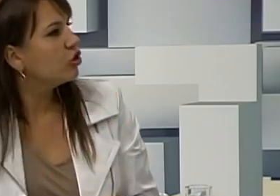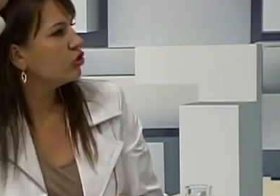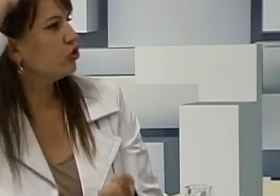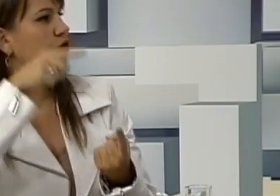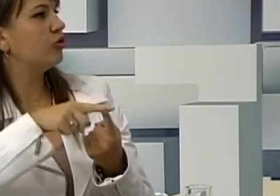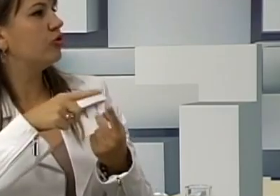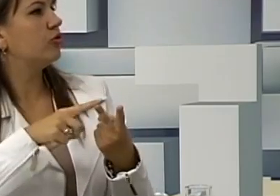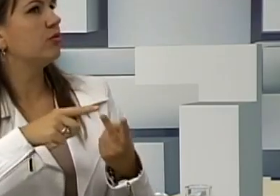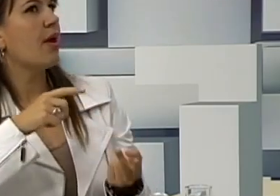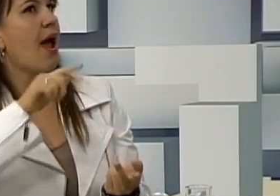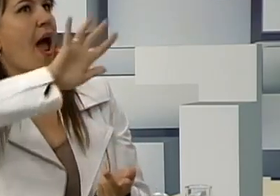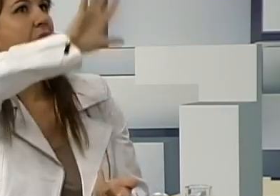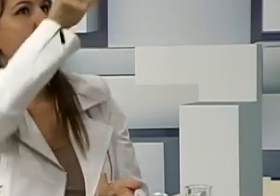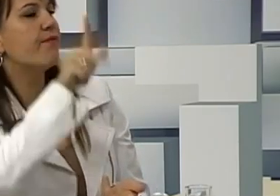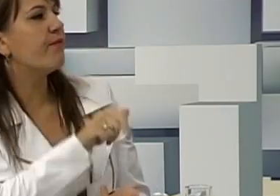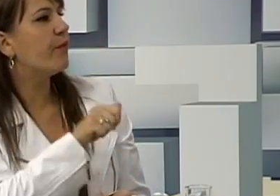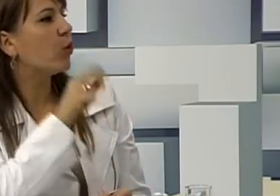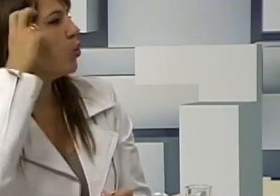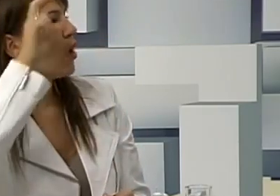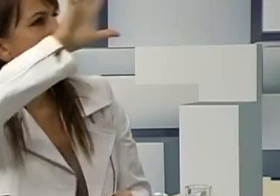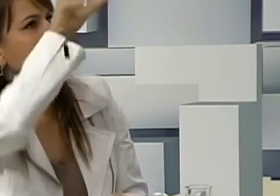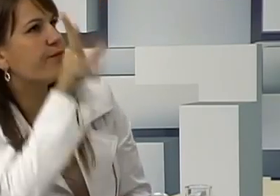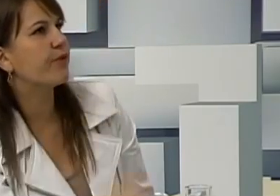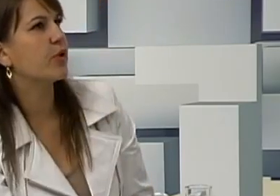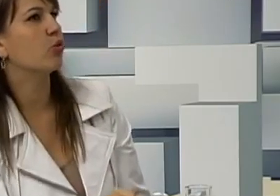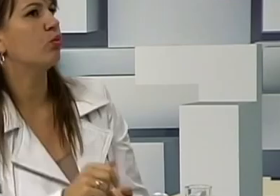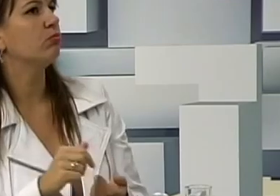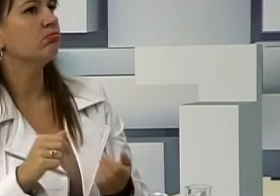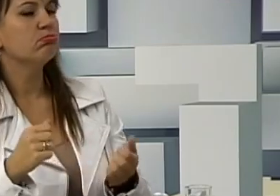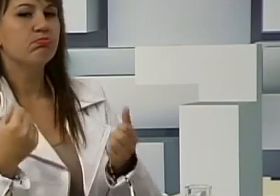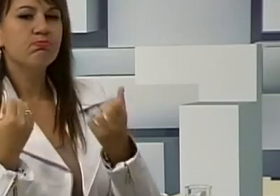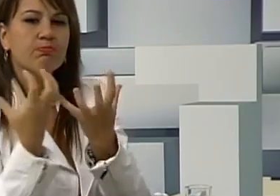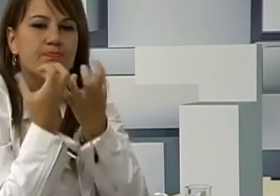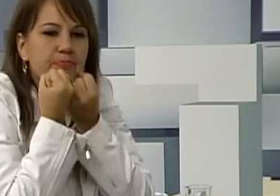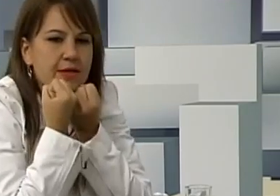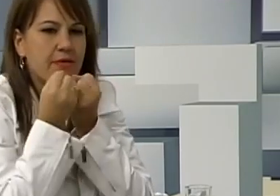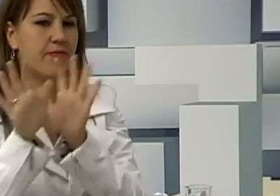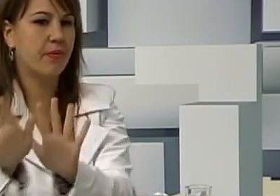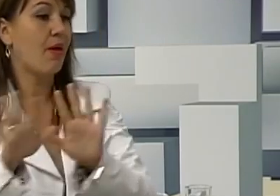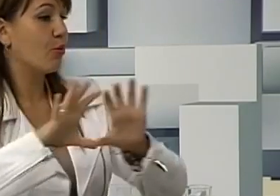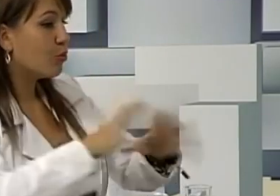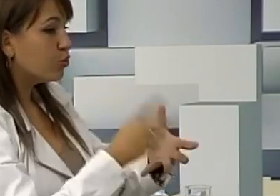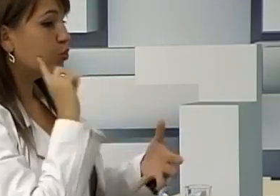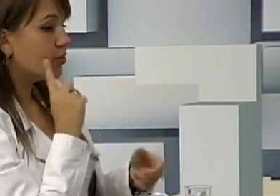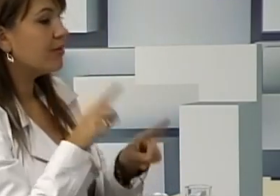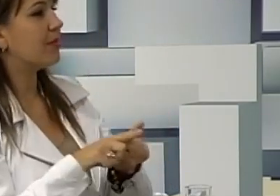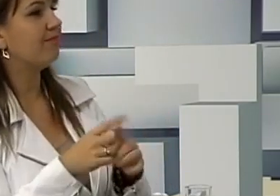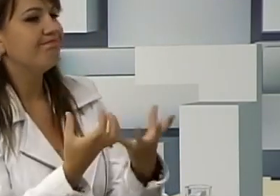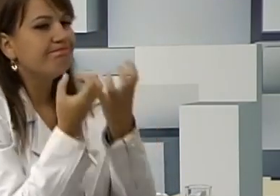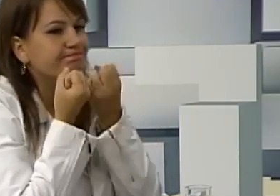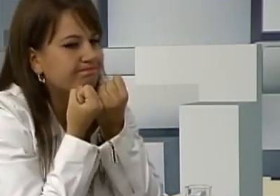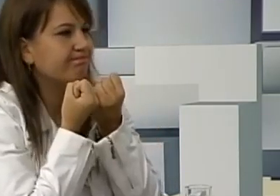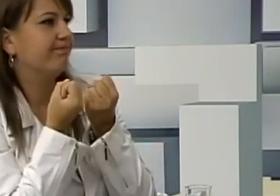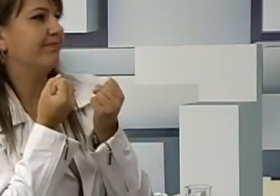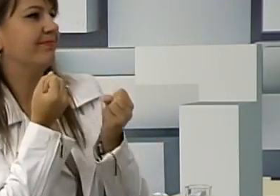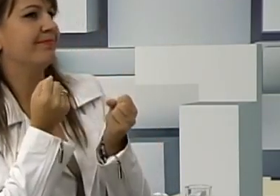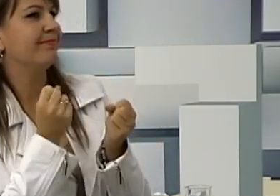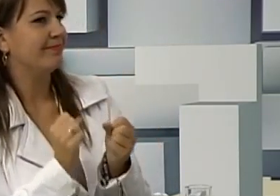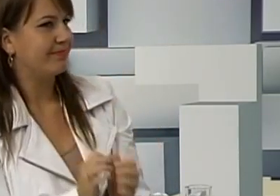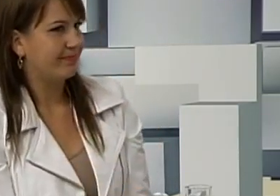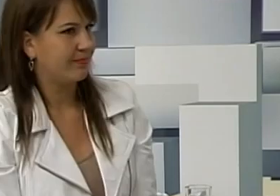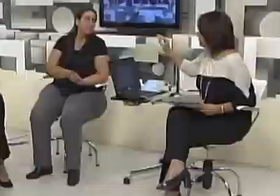questão da língua, vendo a língua de sinais como a língua indígena, como a língua afrodescendente, mas,